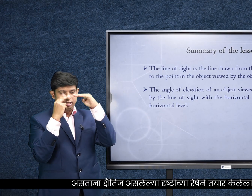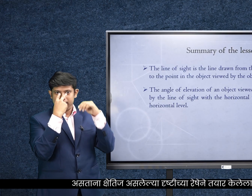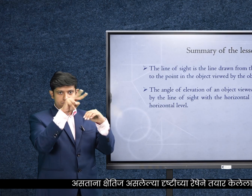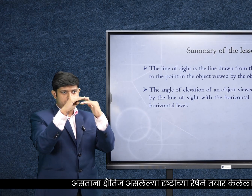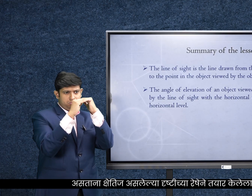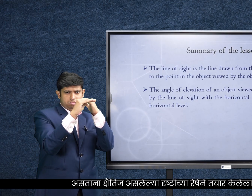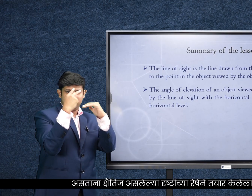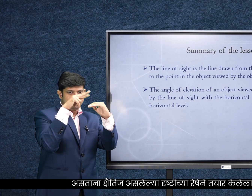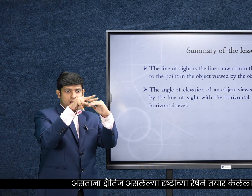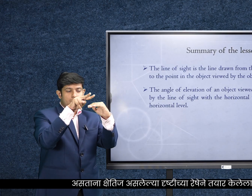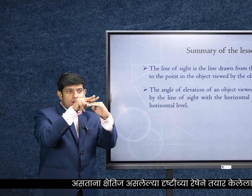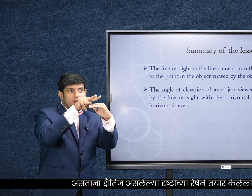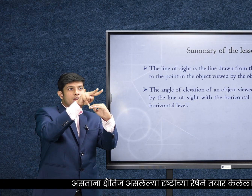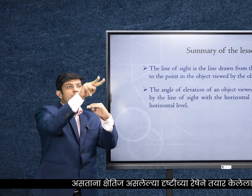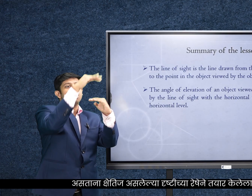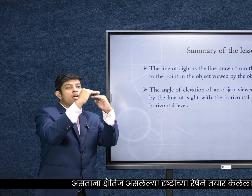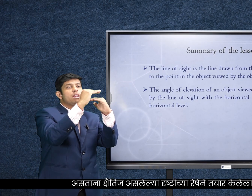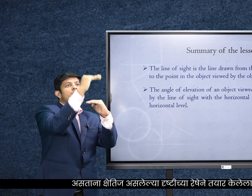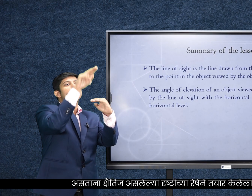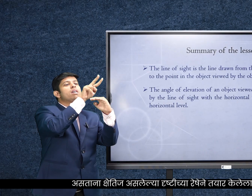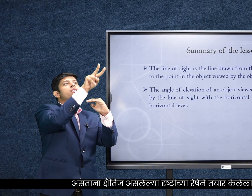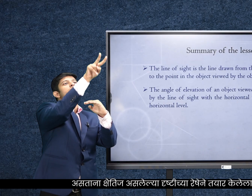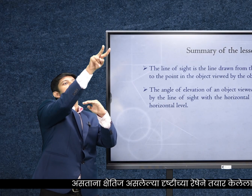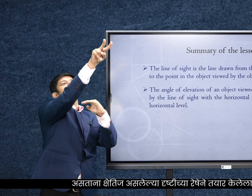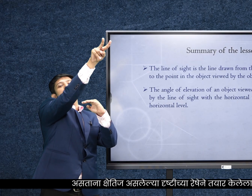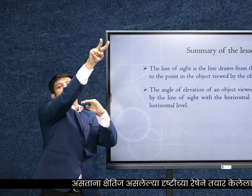असताना क्षैतिज असलेल्या दृष्टीच्या रेषेने तयार केलेला कोन आहे.